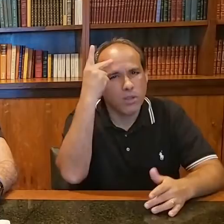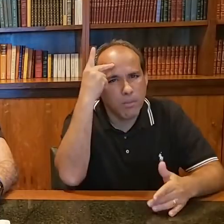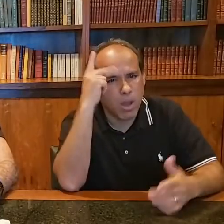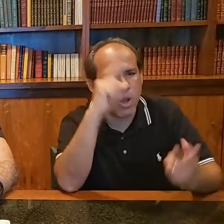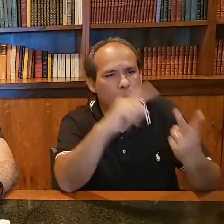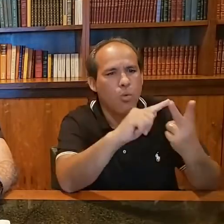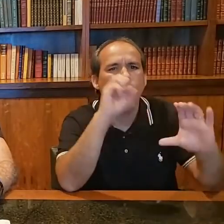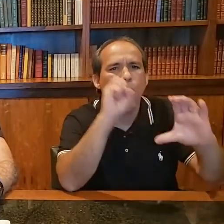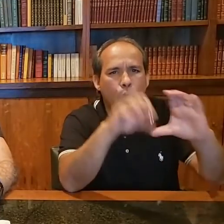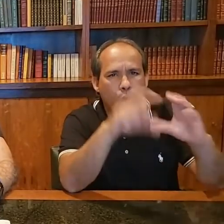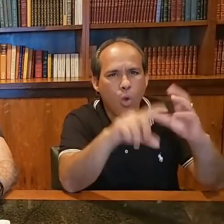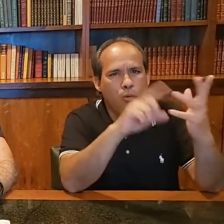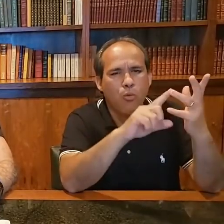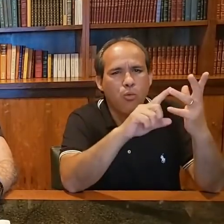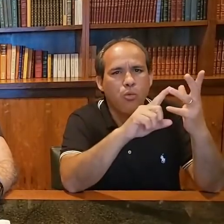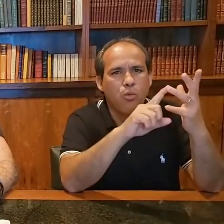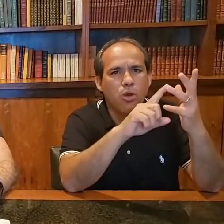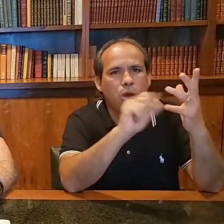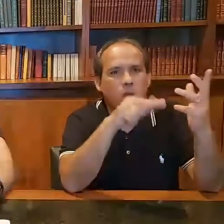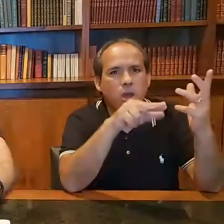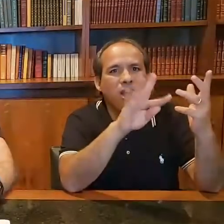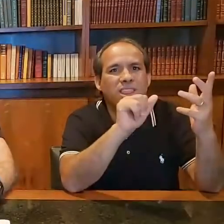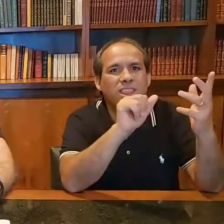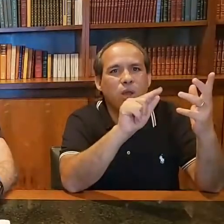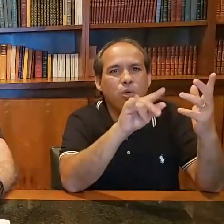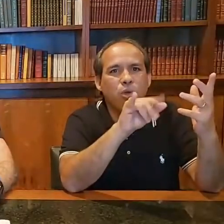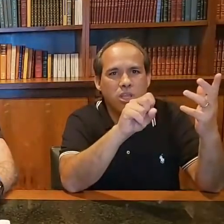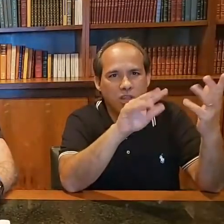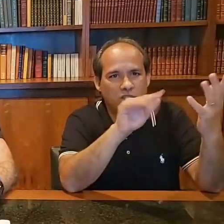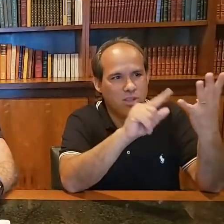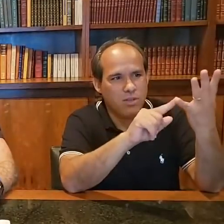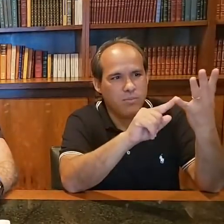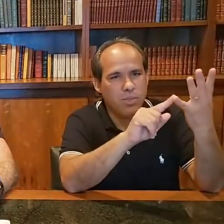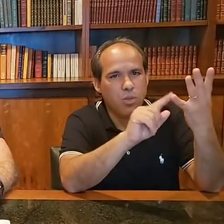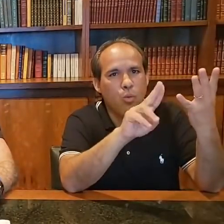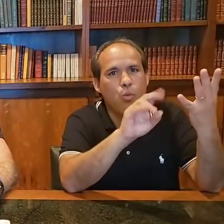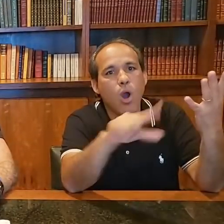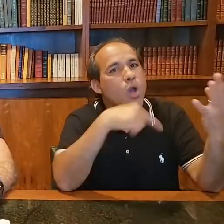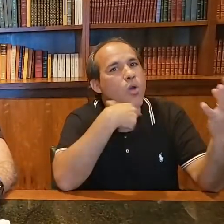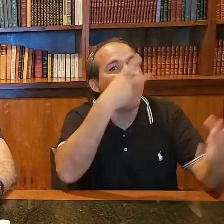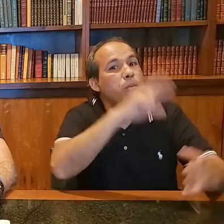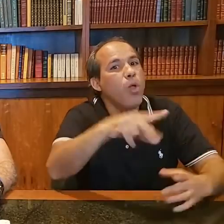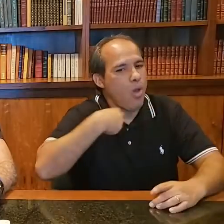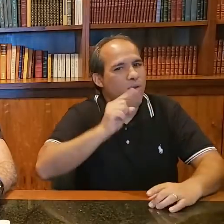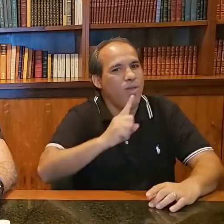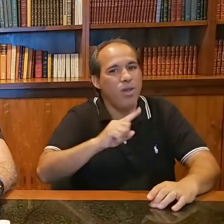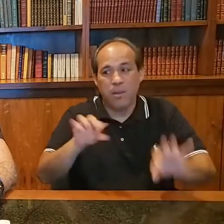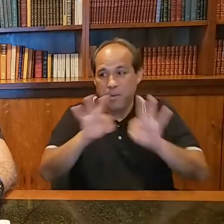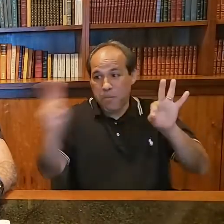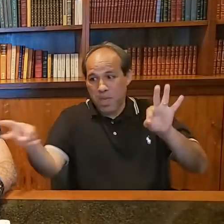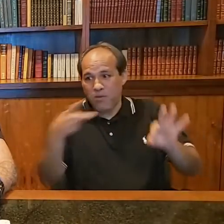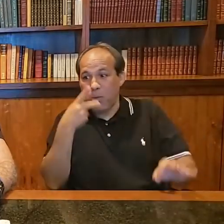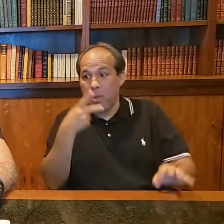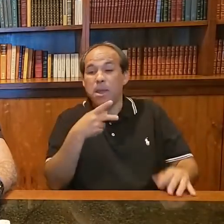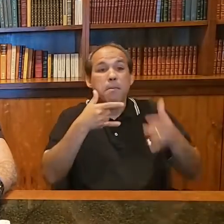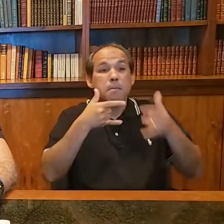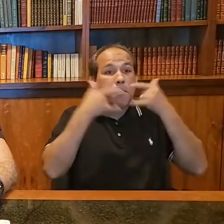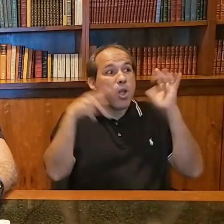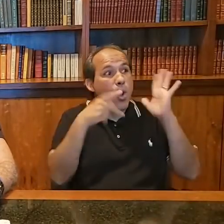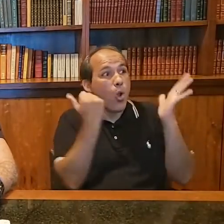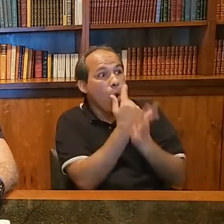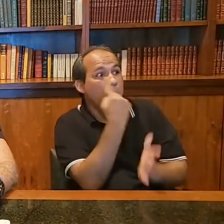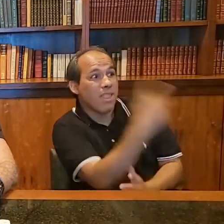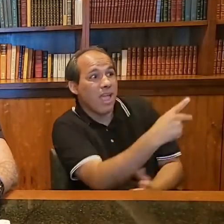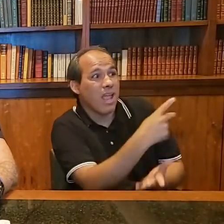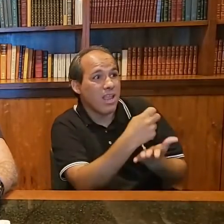Estadão, Antagonista, UOL, não sou eu que estou dizendo, estou lendo aqui. A máscara típica que você compra na farmácia